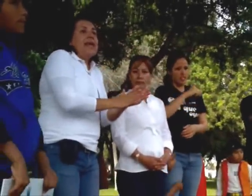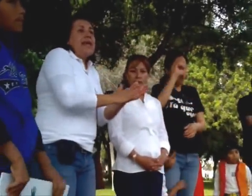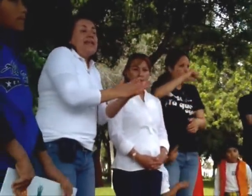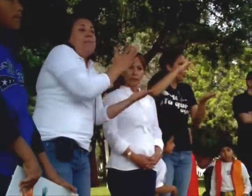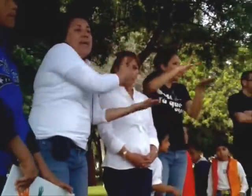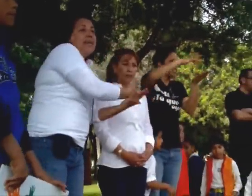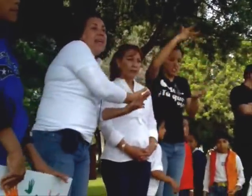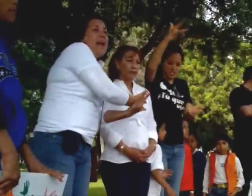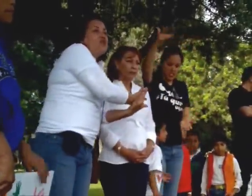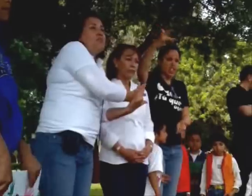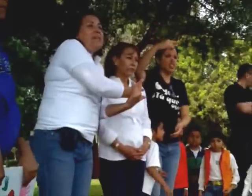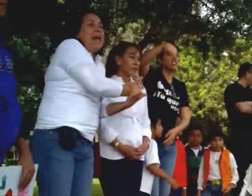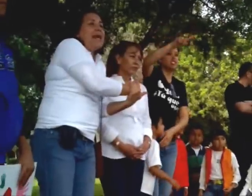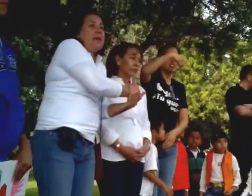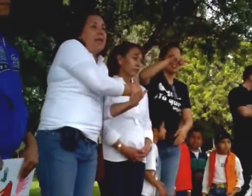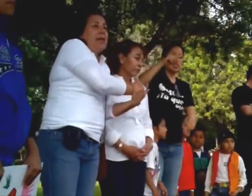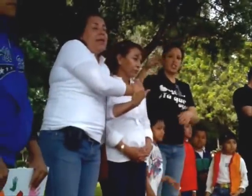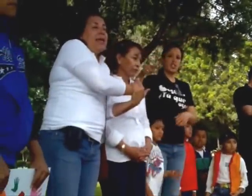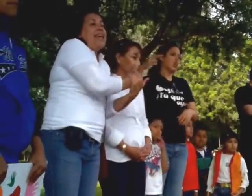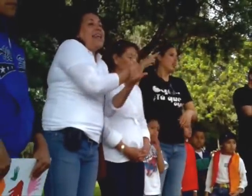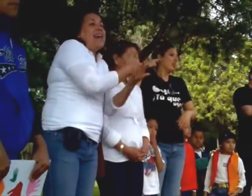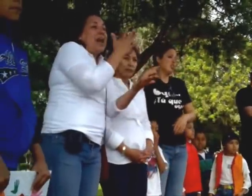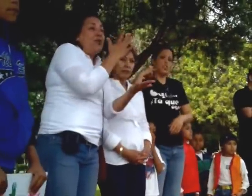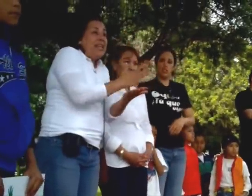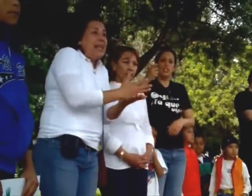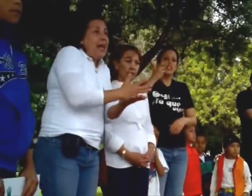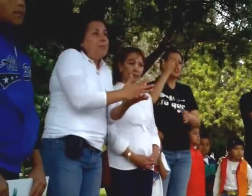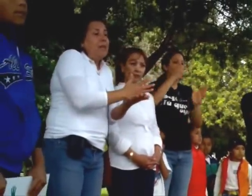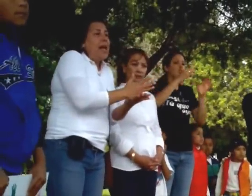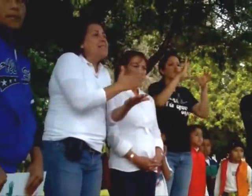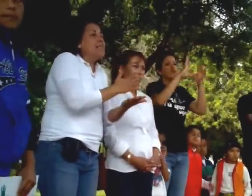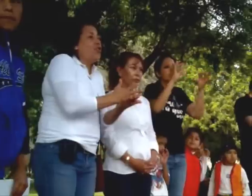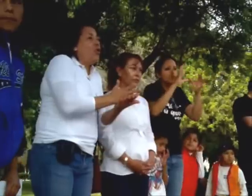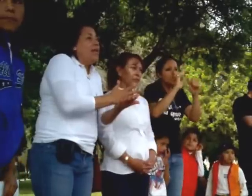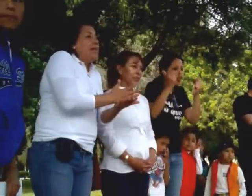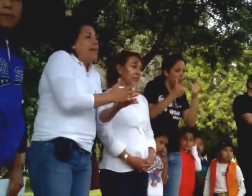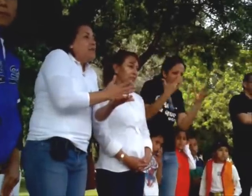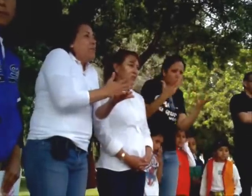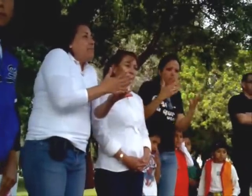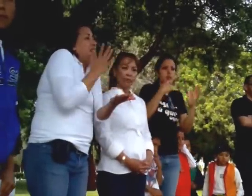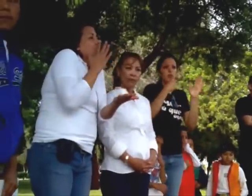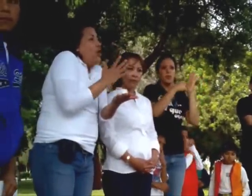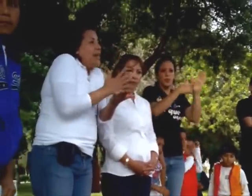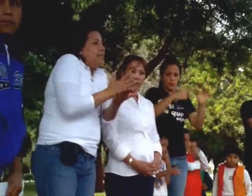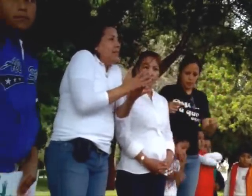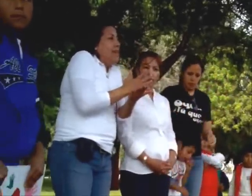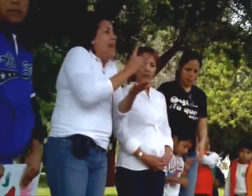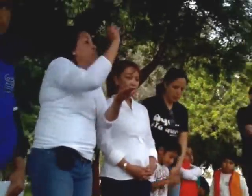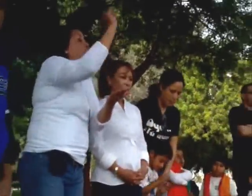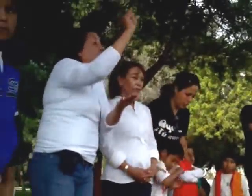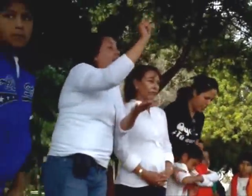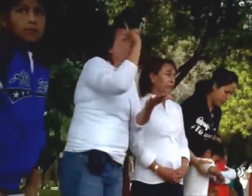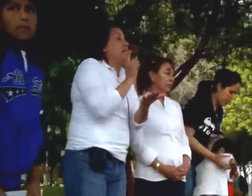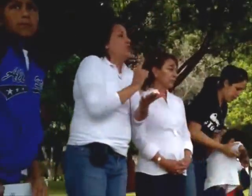ustedes. Y también quiere darles un mensaje breve, quien hasta ahorita ha sido de las personas, de